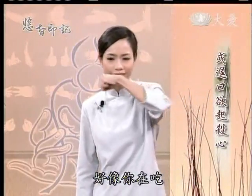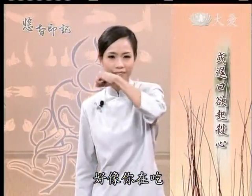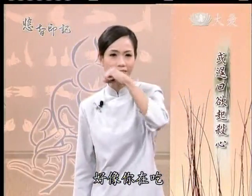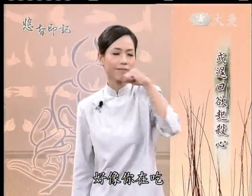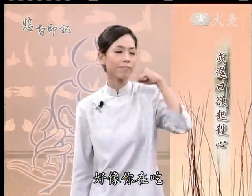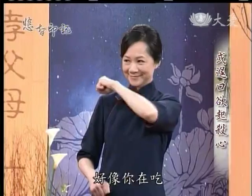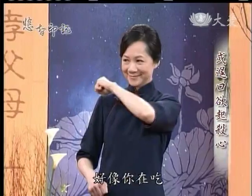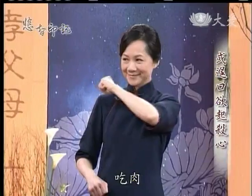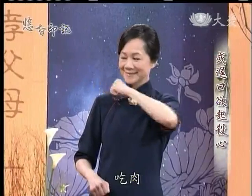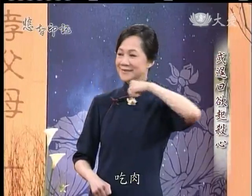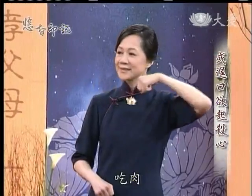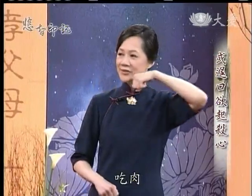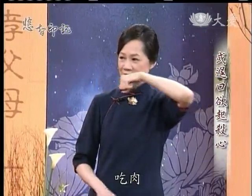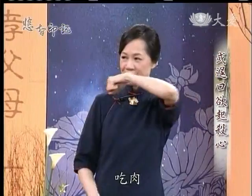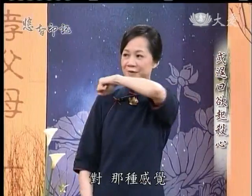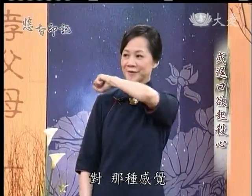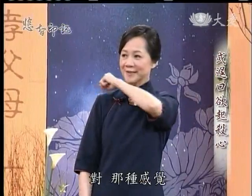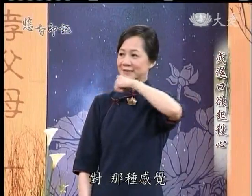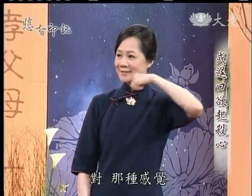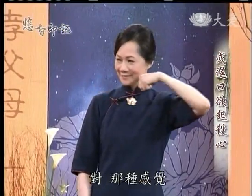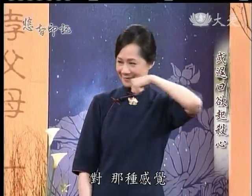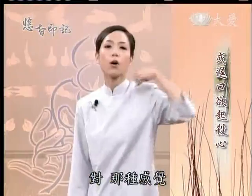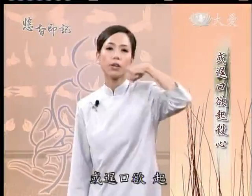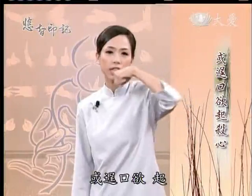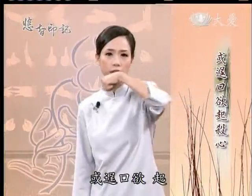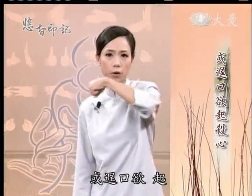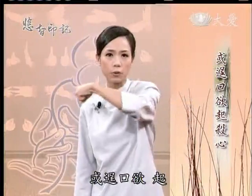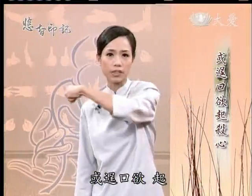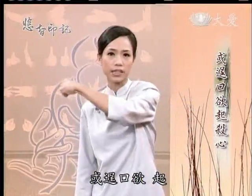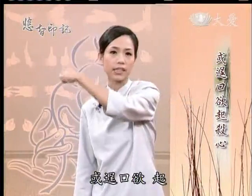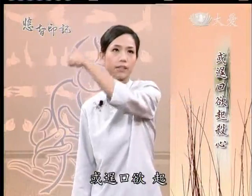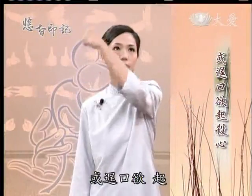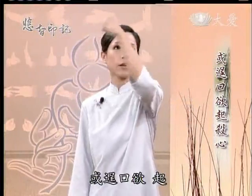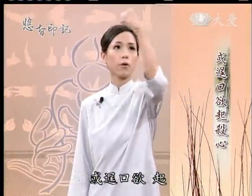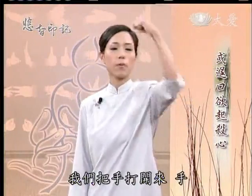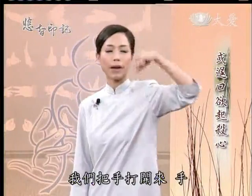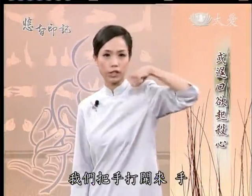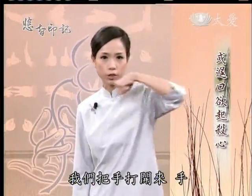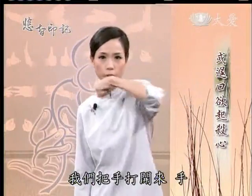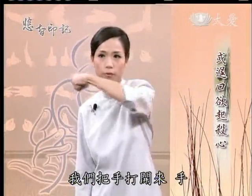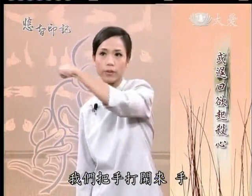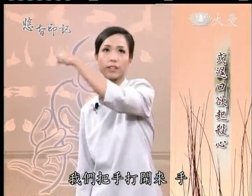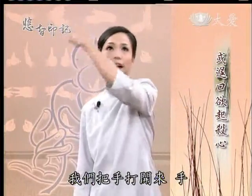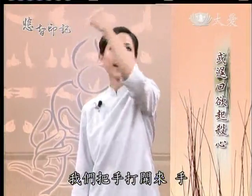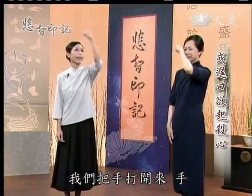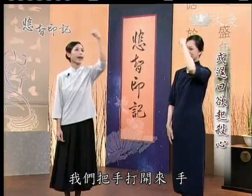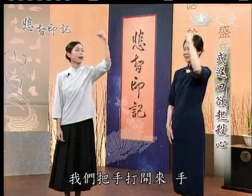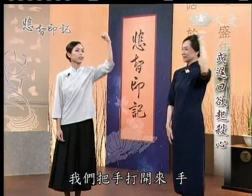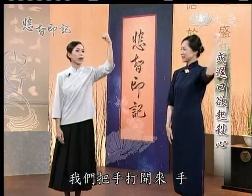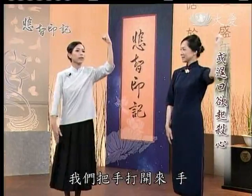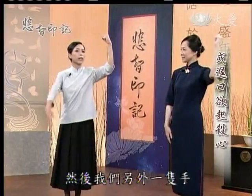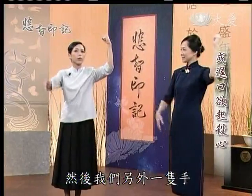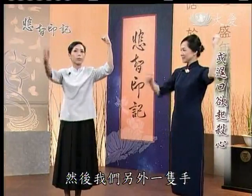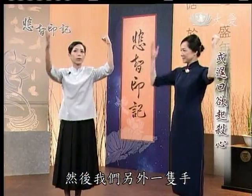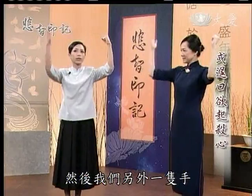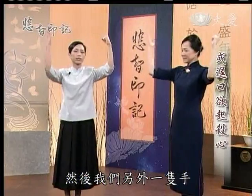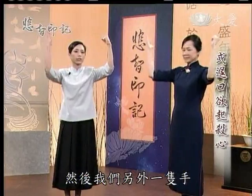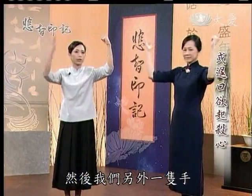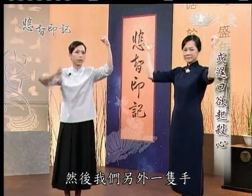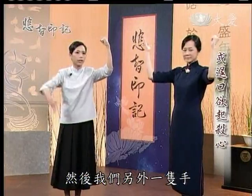在吃肉，对那种感觉哈。或成口欲起，我们把手打开来，好笑，然后我们另外一只手呢，